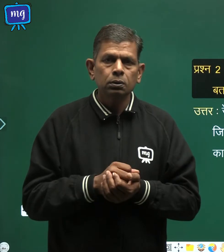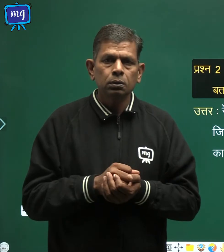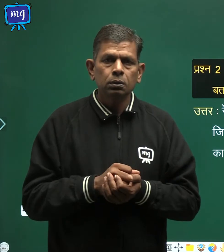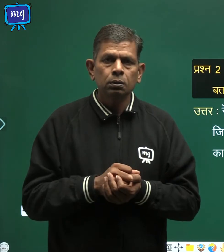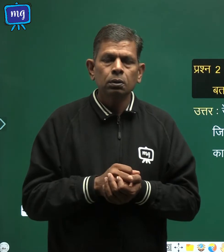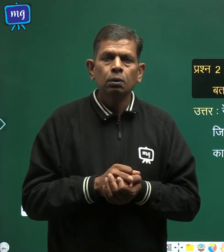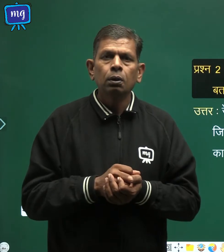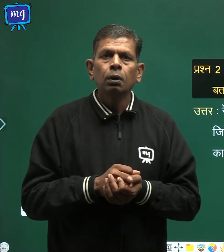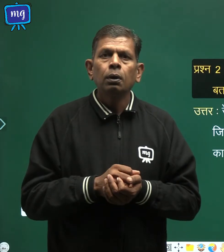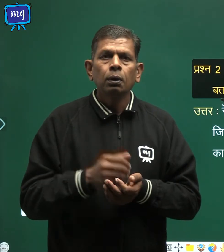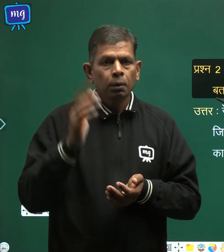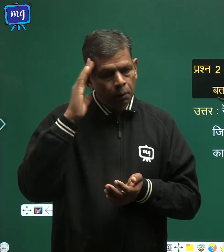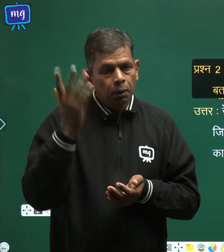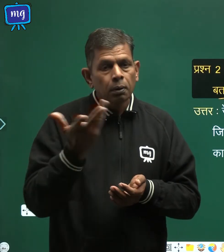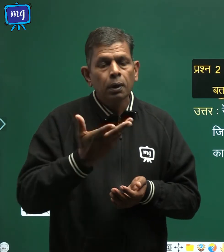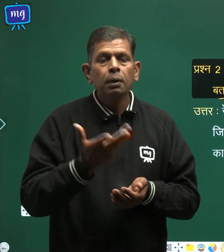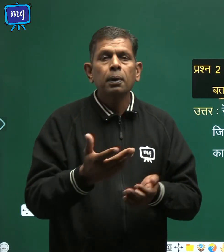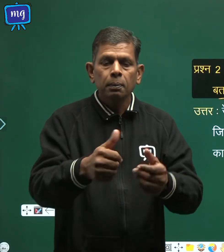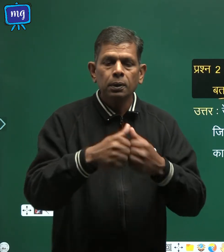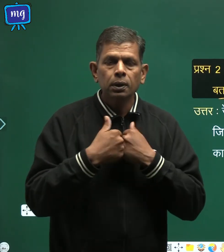के बारे में बताइए।